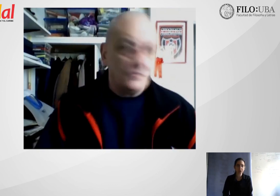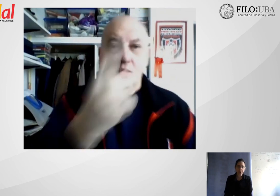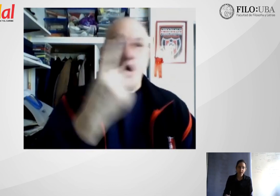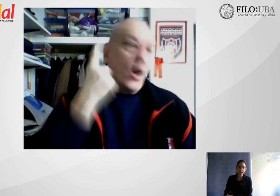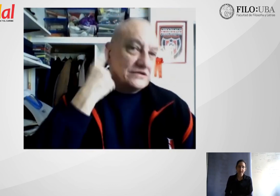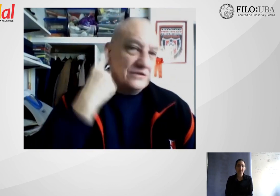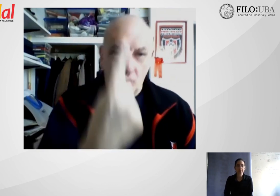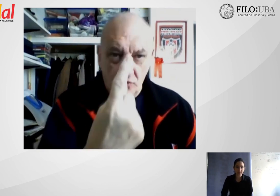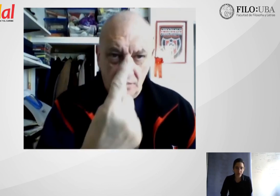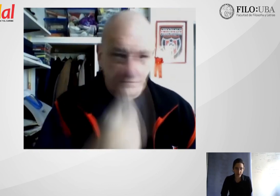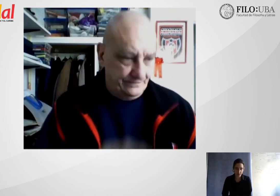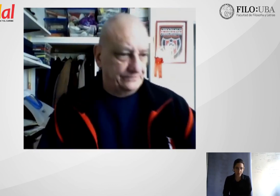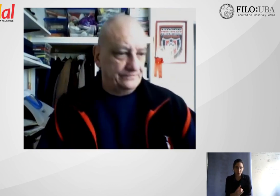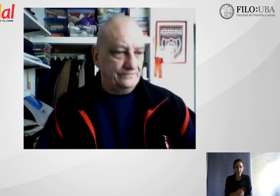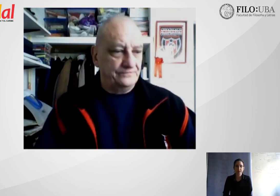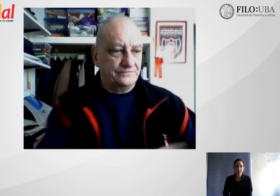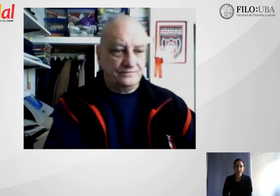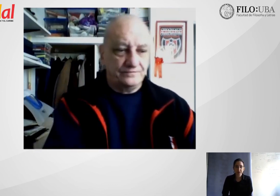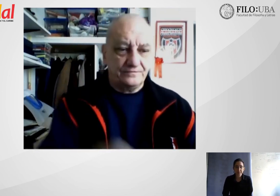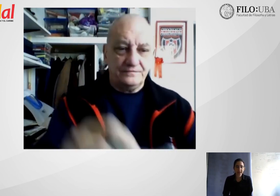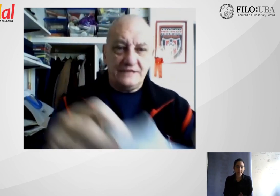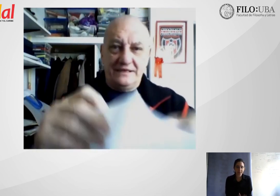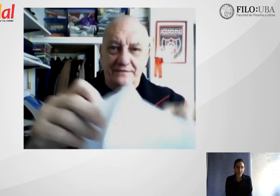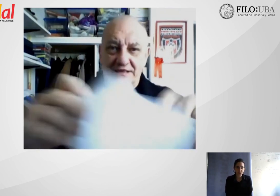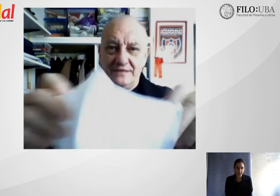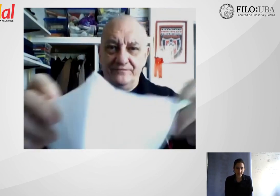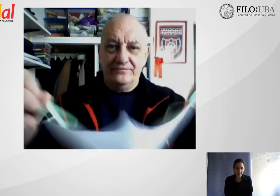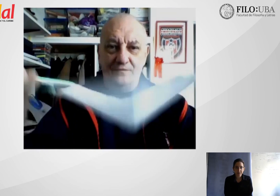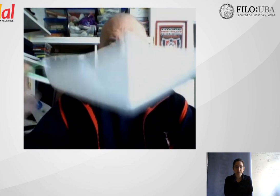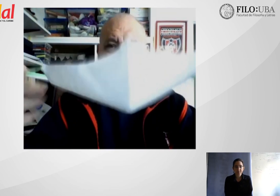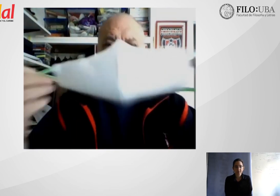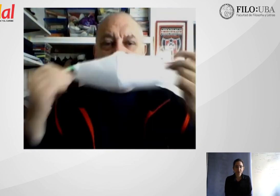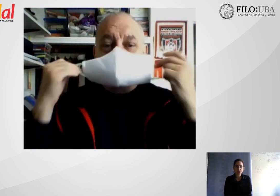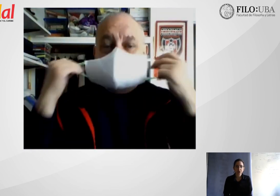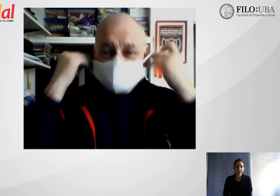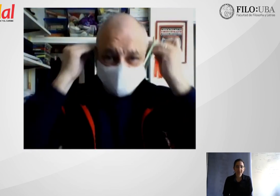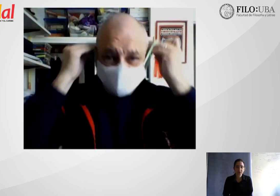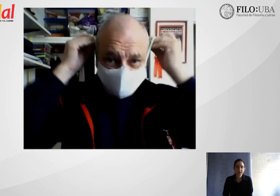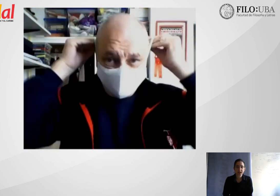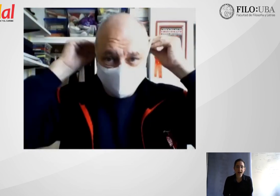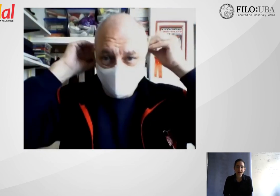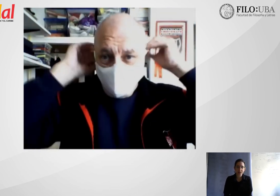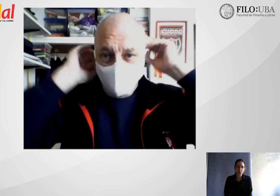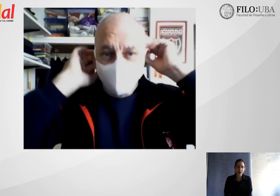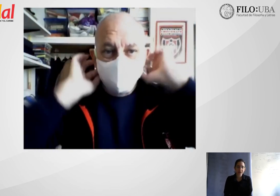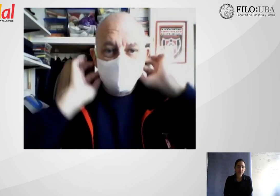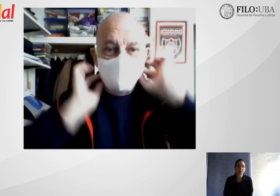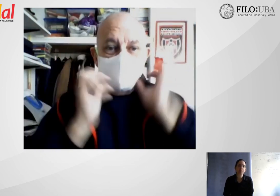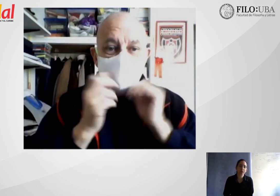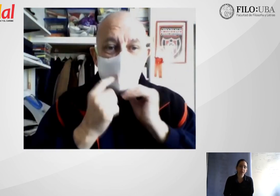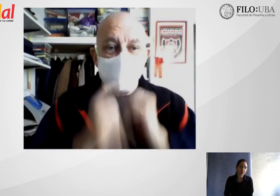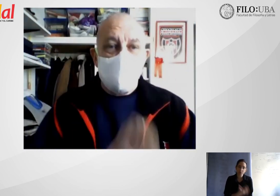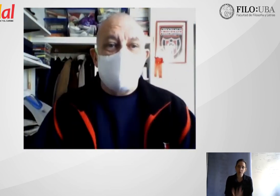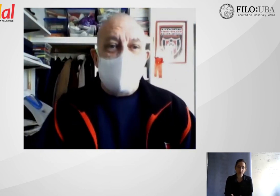cuento qué pasó con esto. Por ejemplo, vienen las personas sordas. Finucci lo que está haciendo es está agarrando un barbijo y se